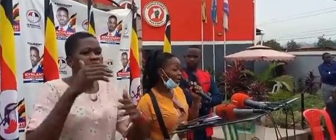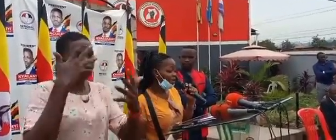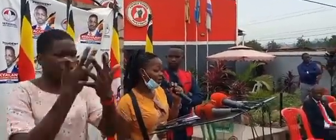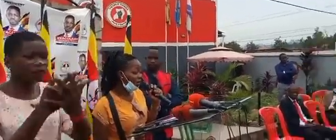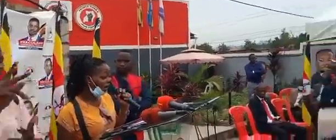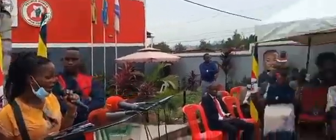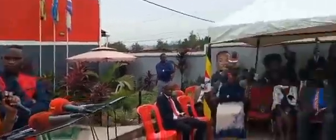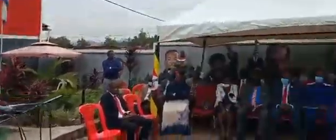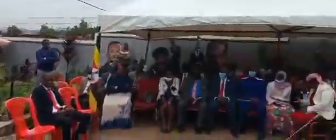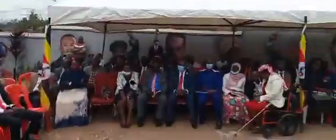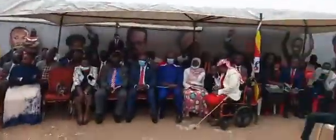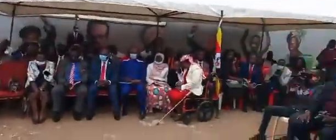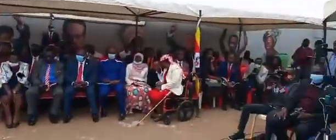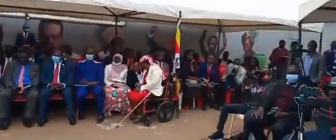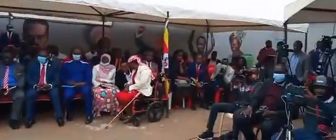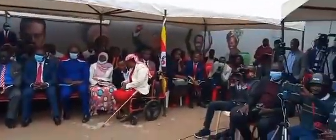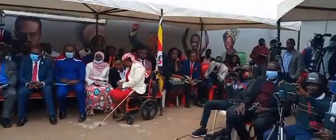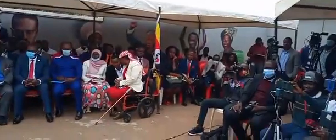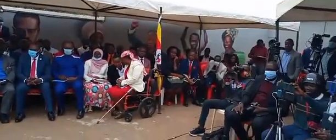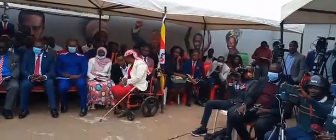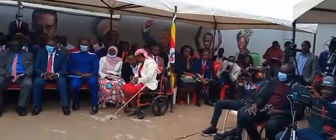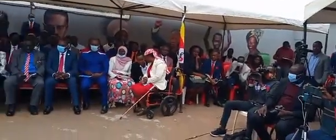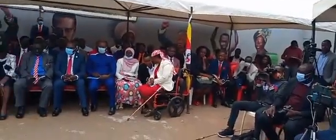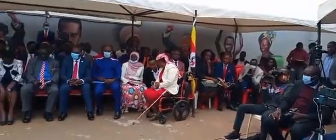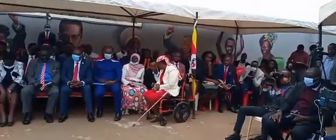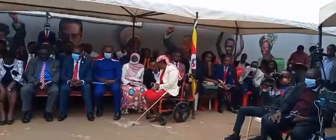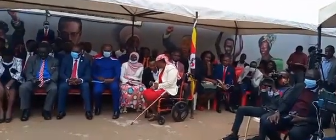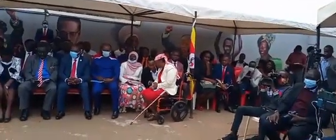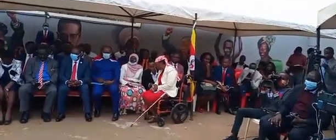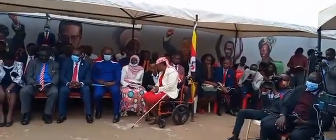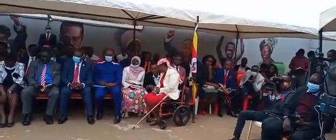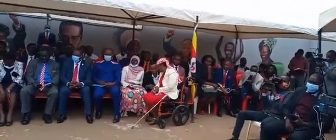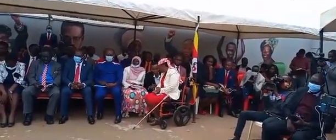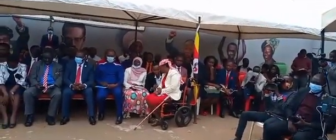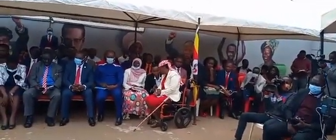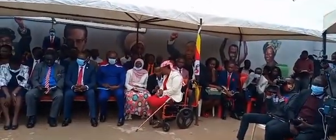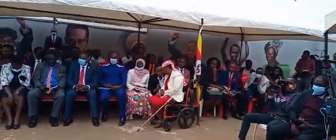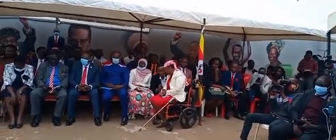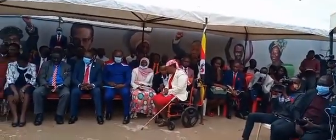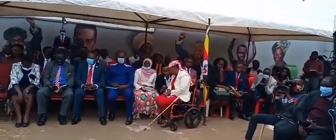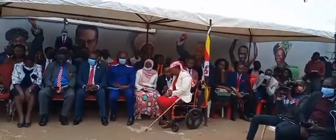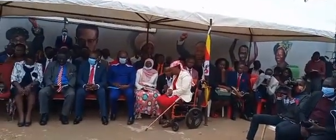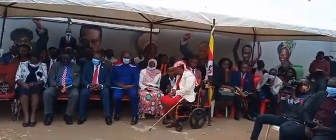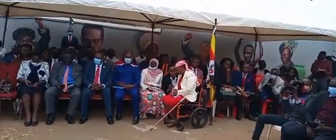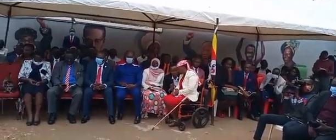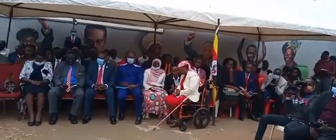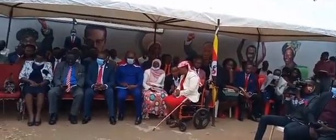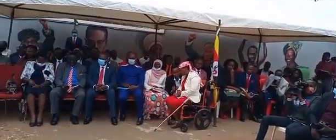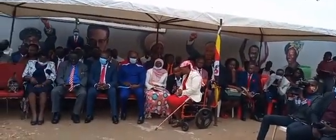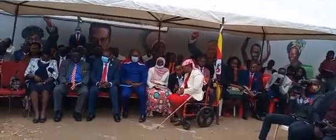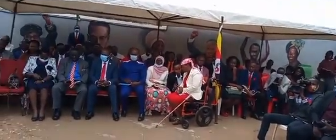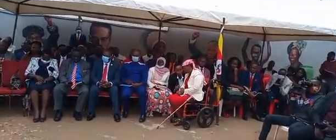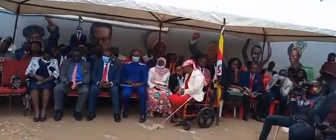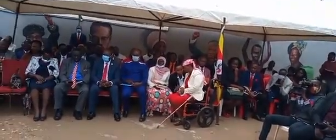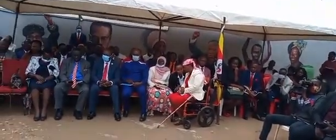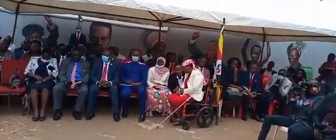embeera eri ekigo baganda bange tusobola kukkiriza mwana wa munno naddala omuwala